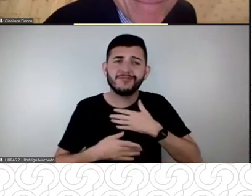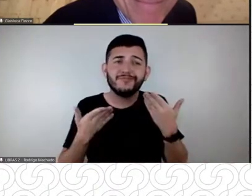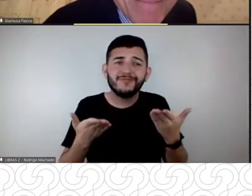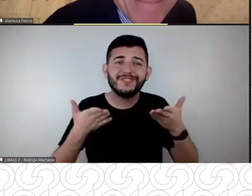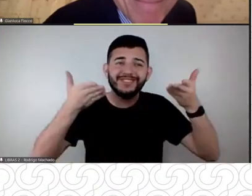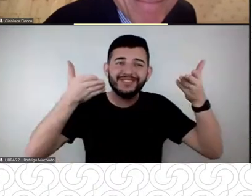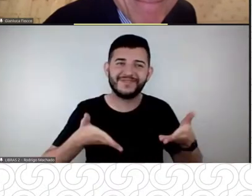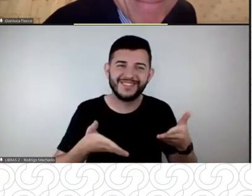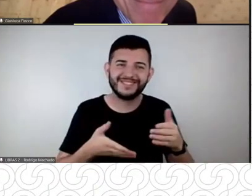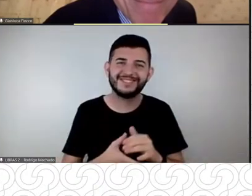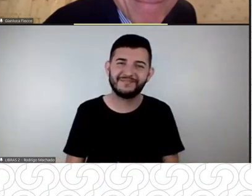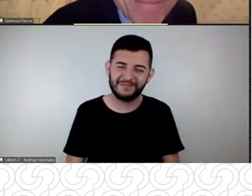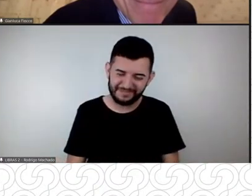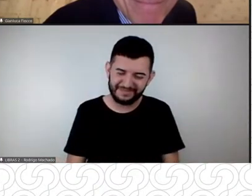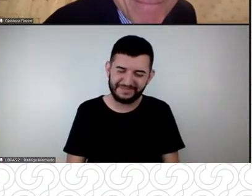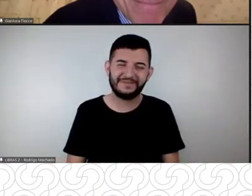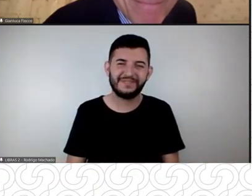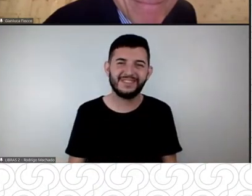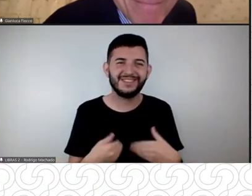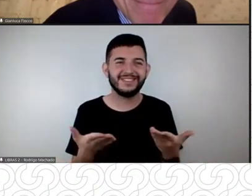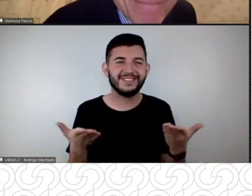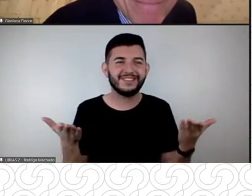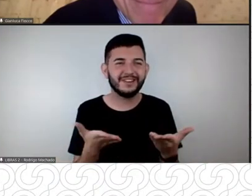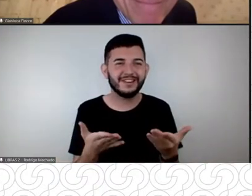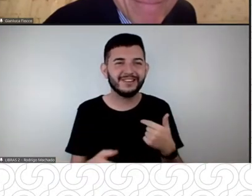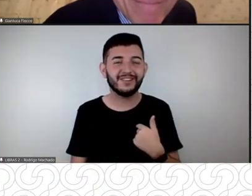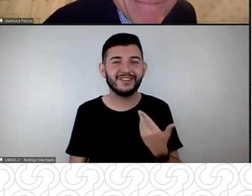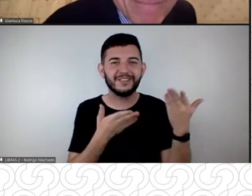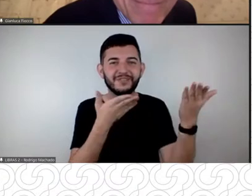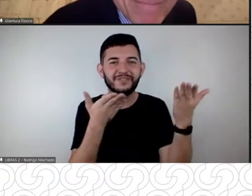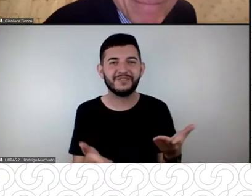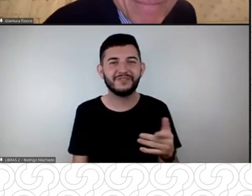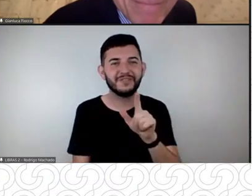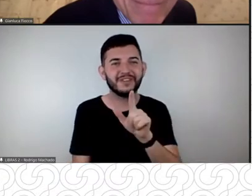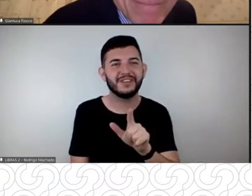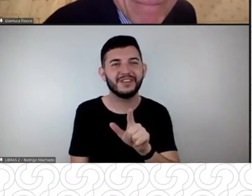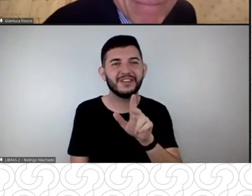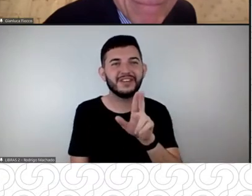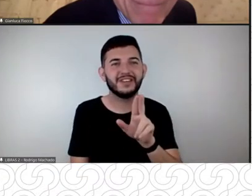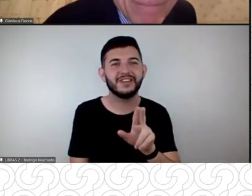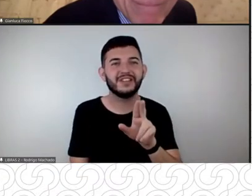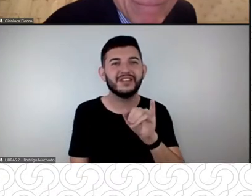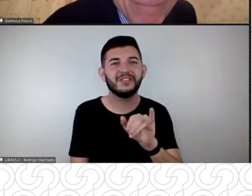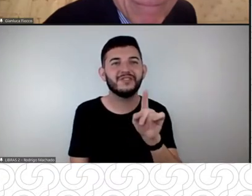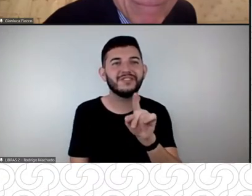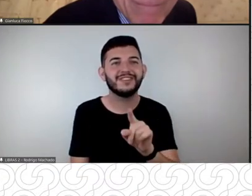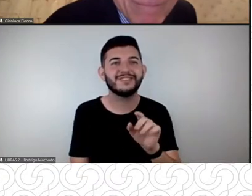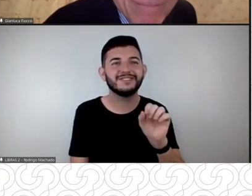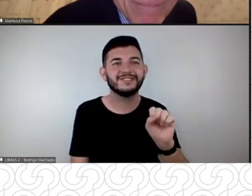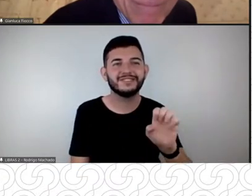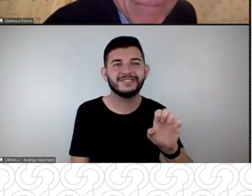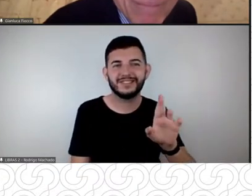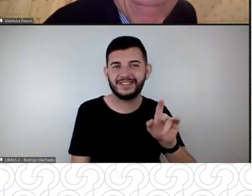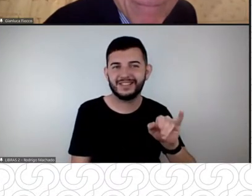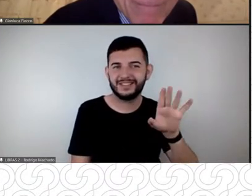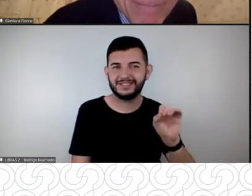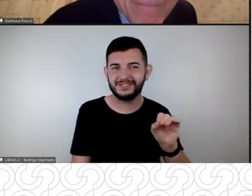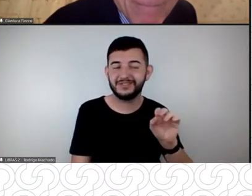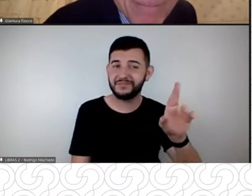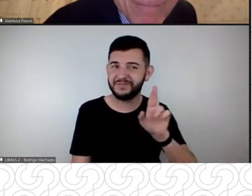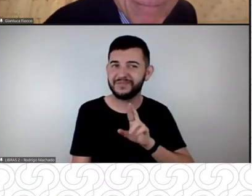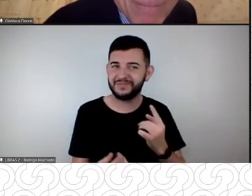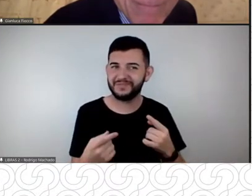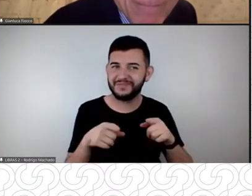Passo a palavra agora ao Luiz Sérgio Henriques, para ele também possa responder aqui a nossa pergunta.